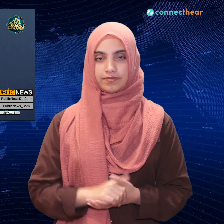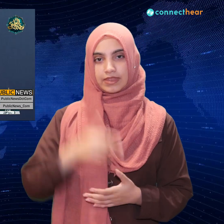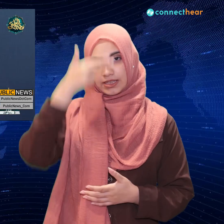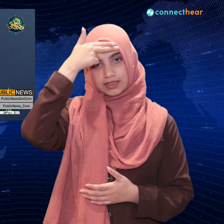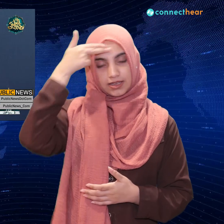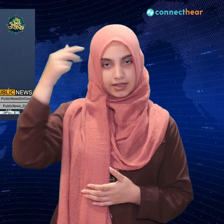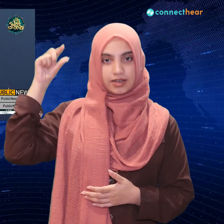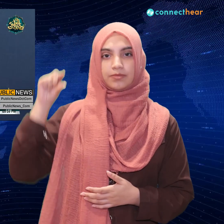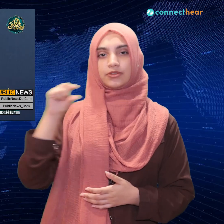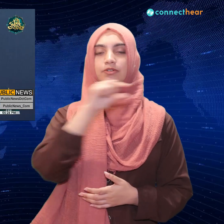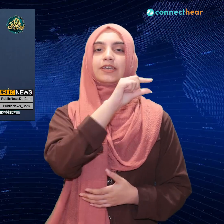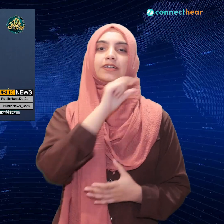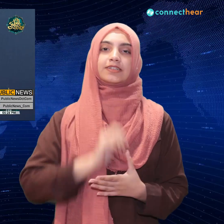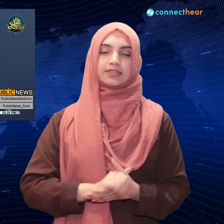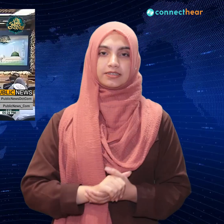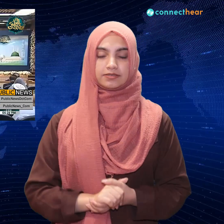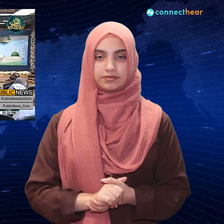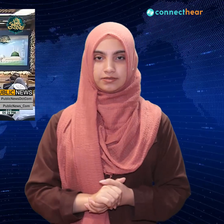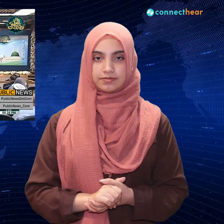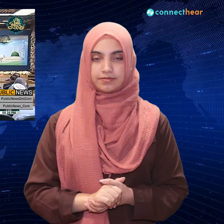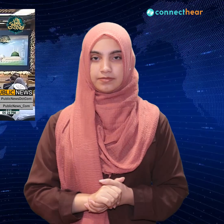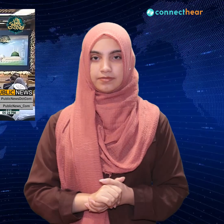ایاک نعبد و ایاک نستعین۔